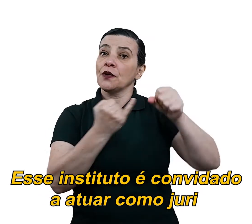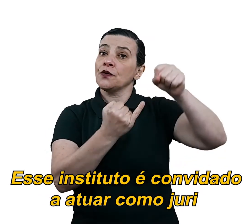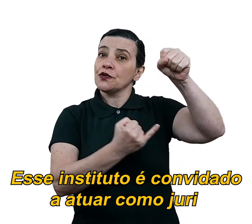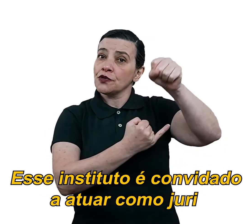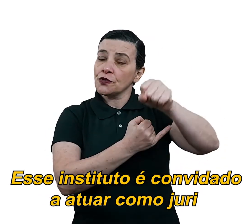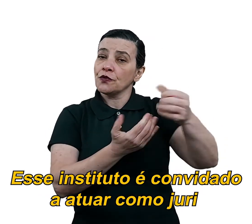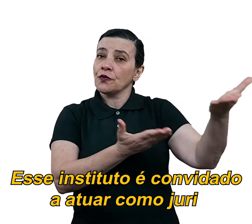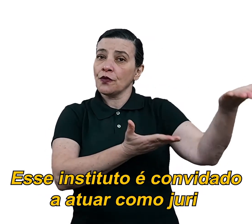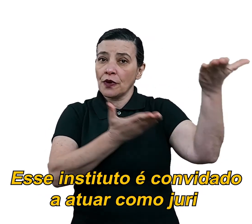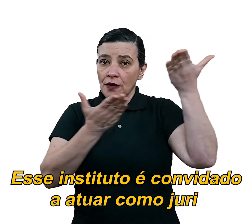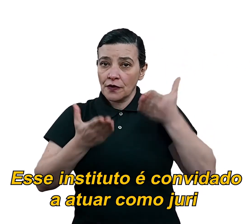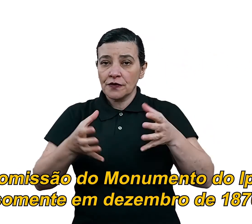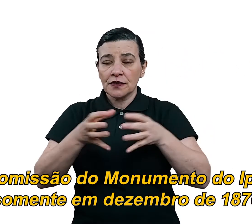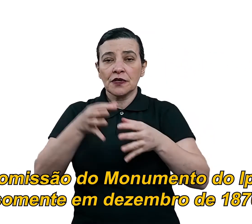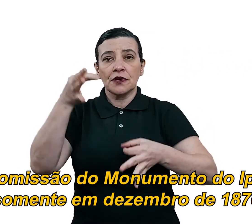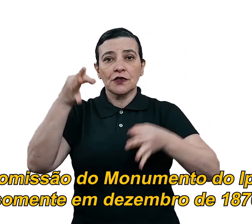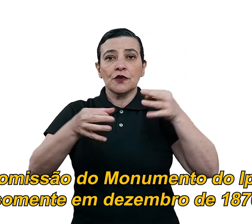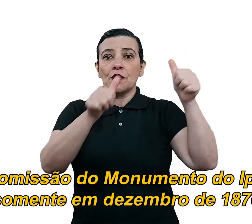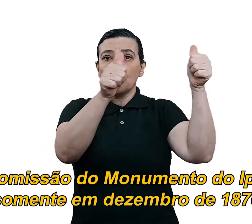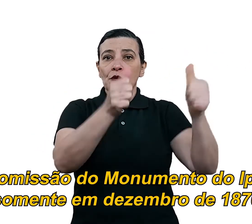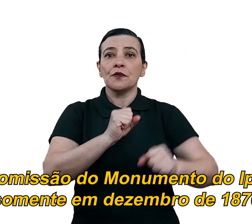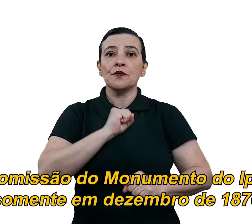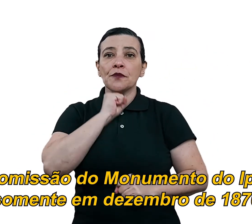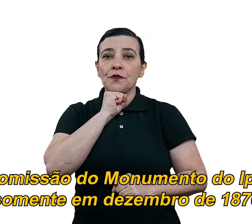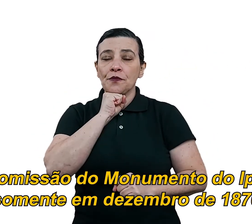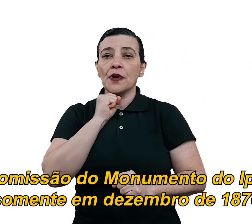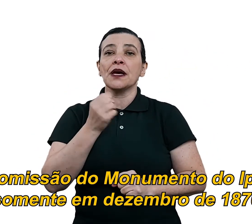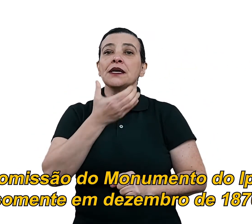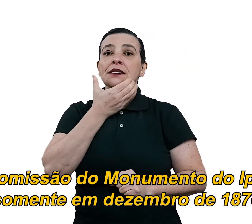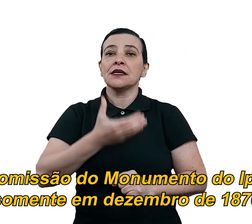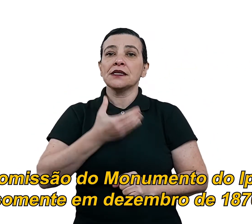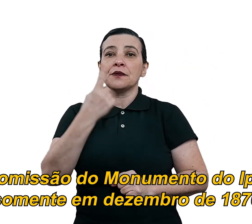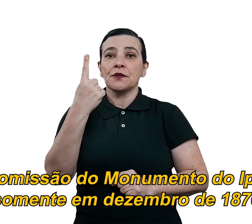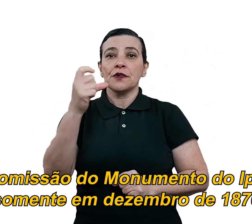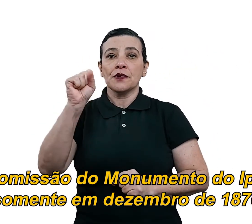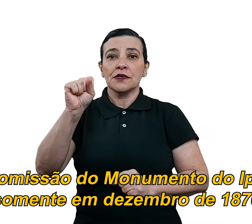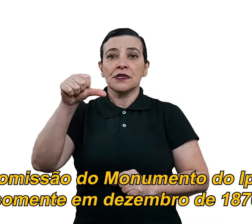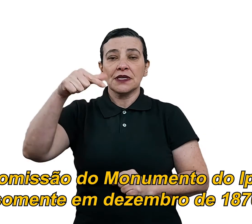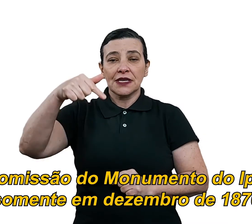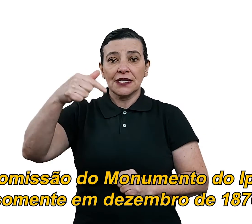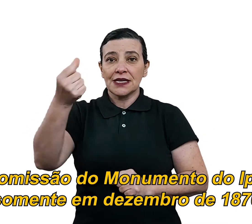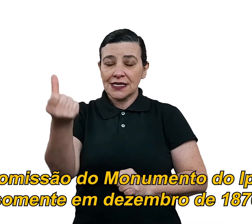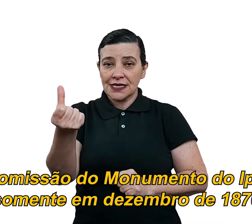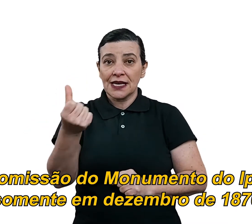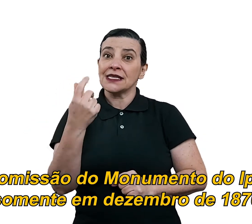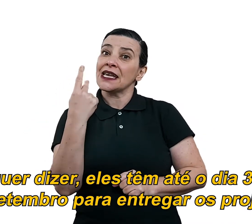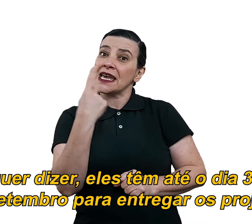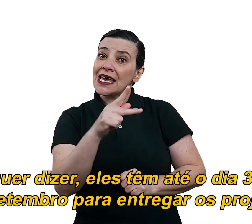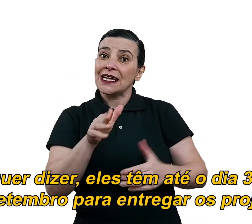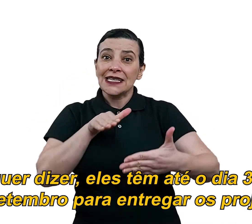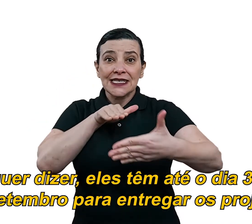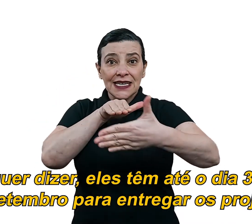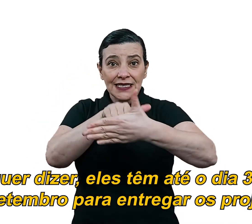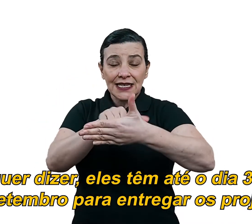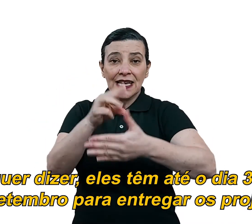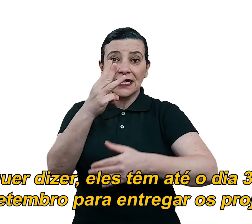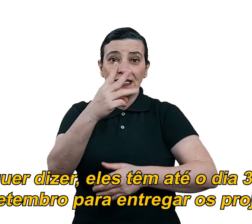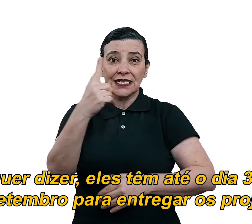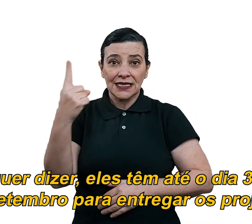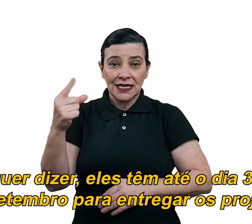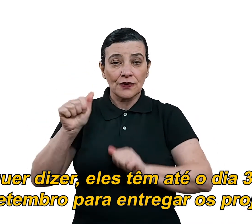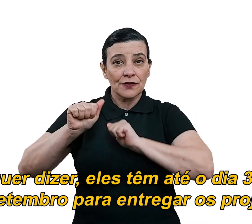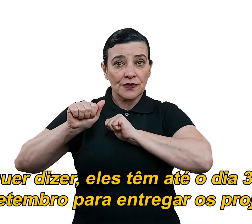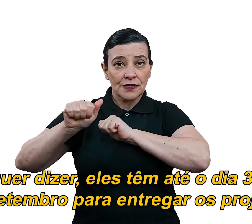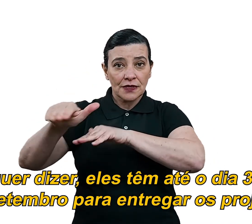é convidado para atuar como júri pela Comissão do Monumento do Ipiranga somente em dezembro de 1876. Quer dizer, eles têm